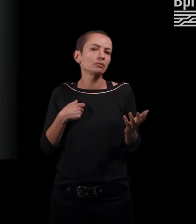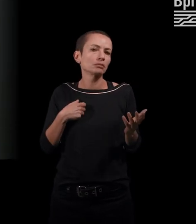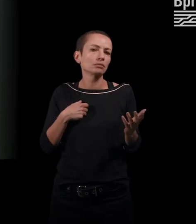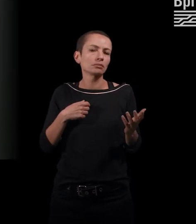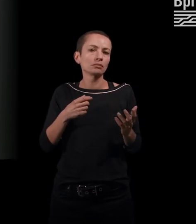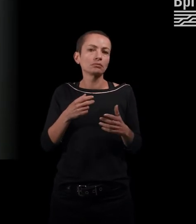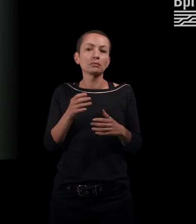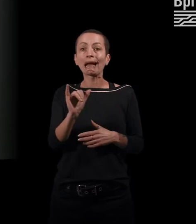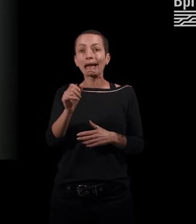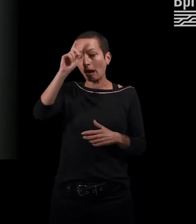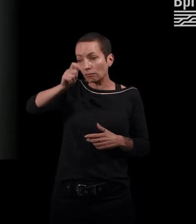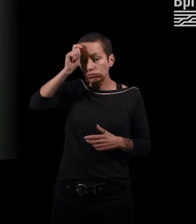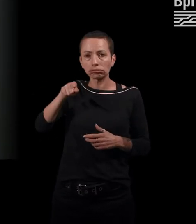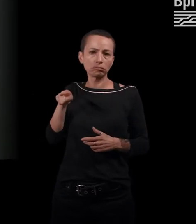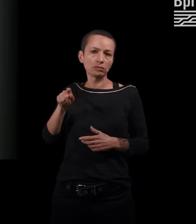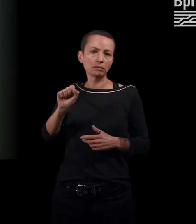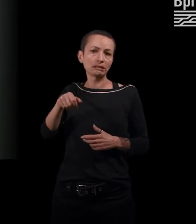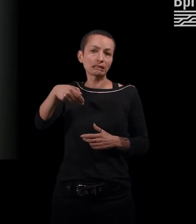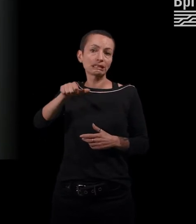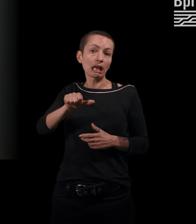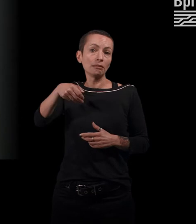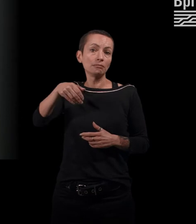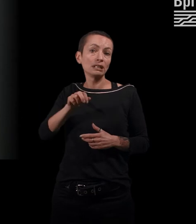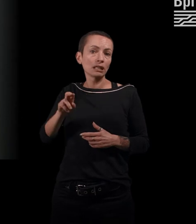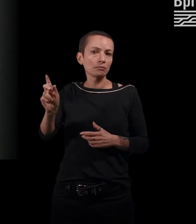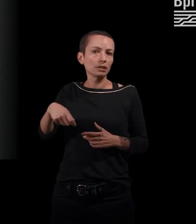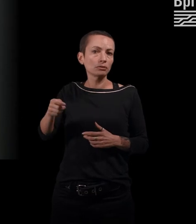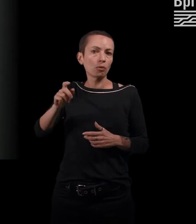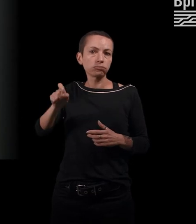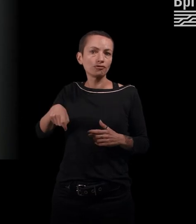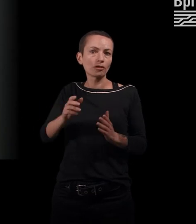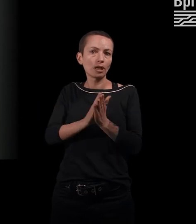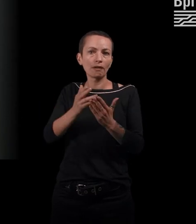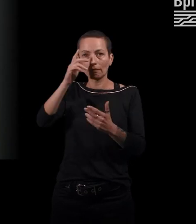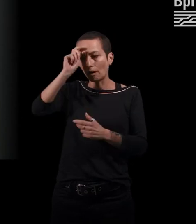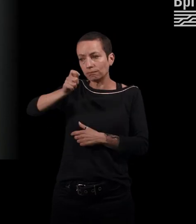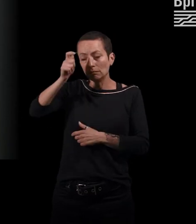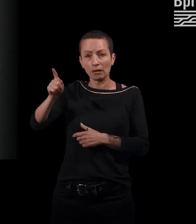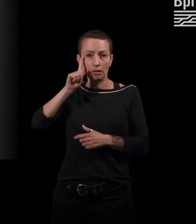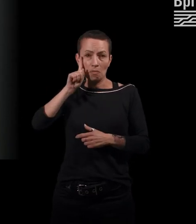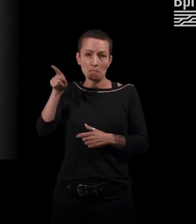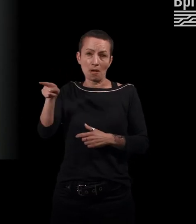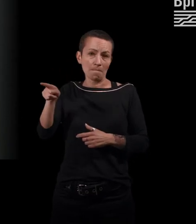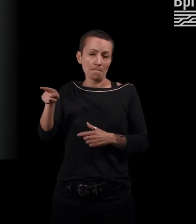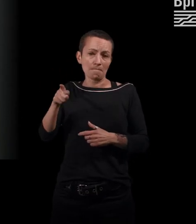le dédier à personne d'autre qu'à Samir Kassir, qui a beaucoup manqué